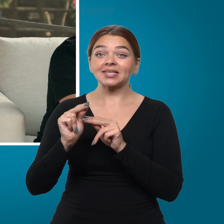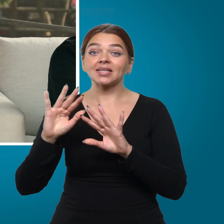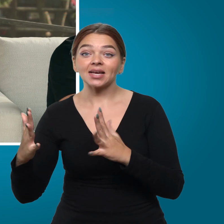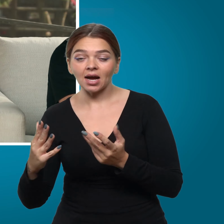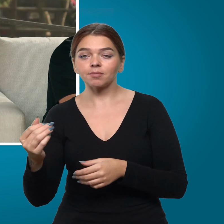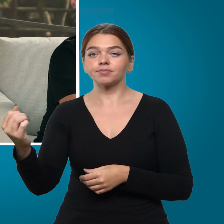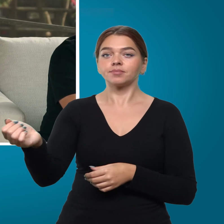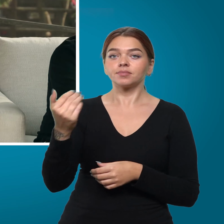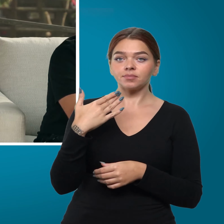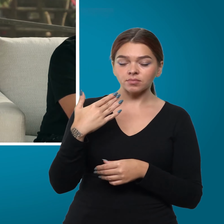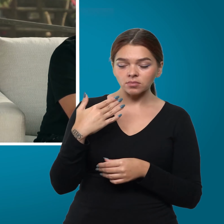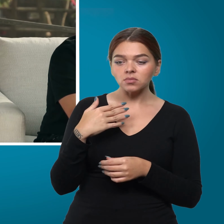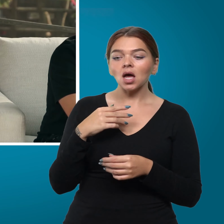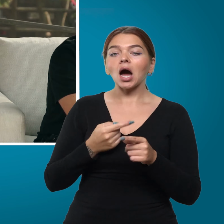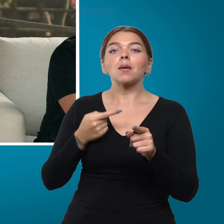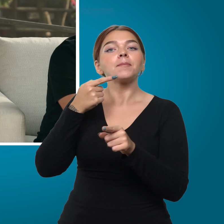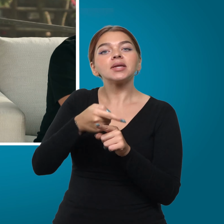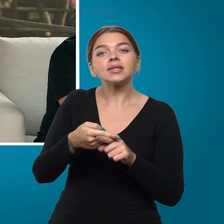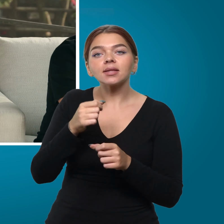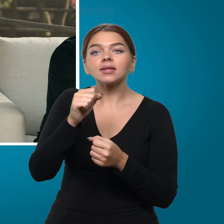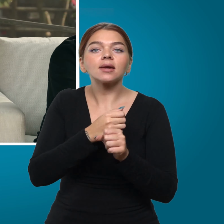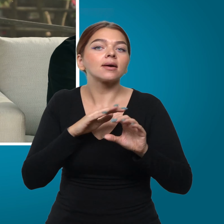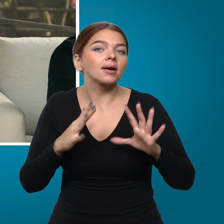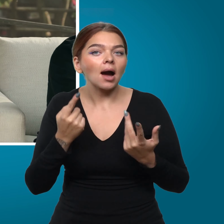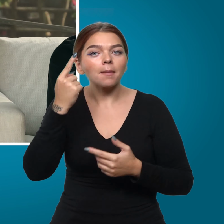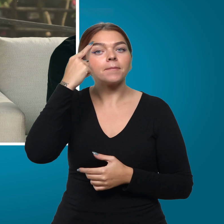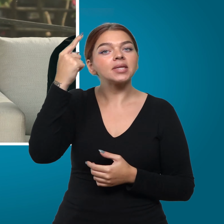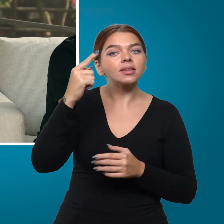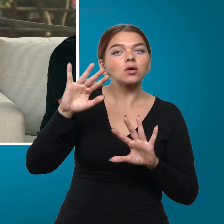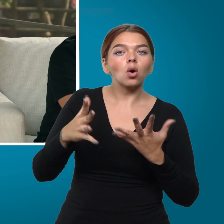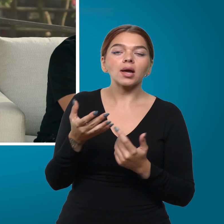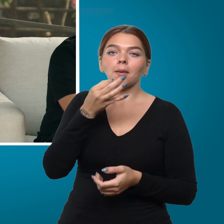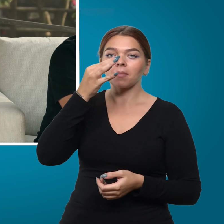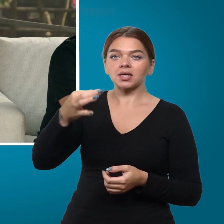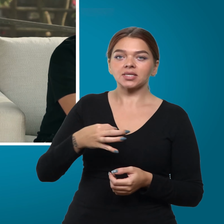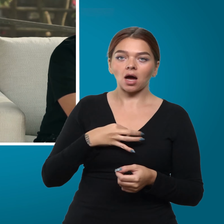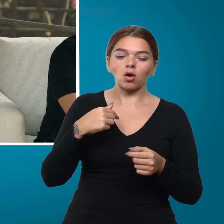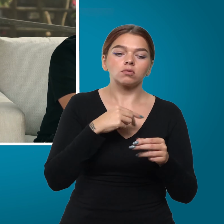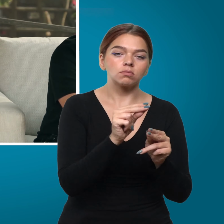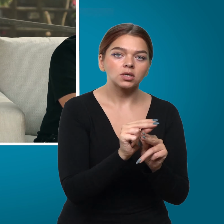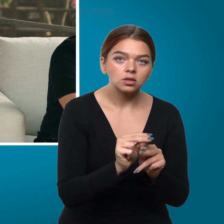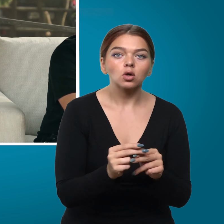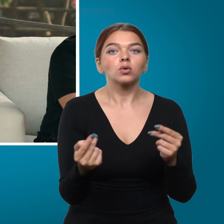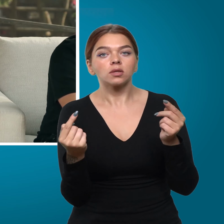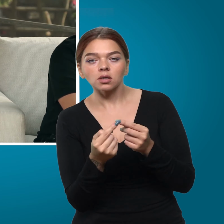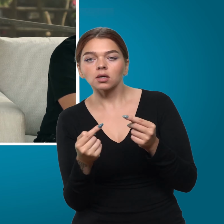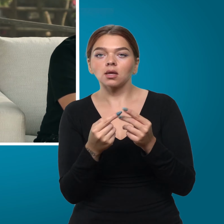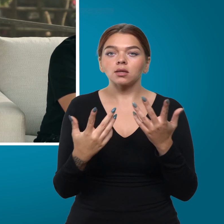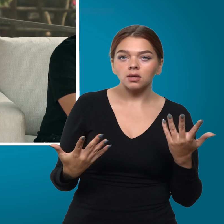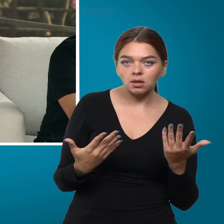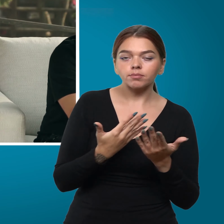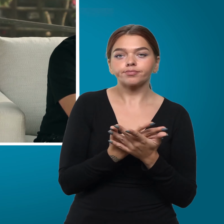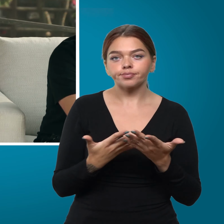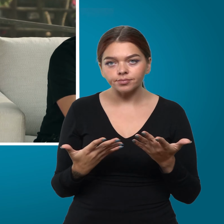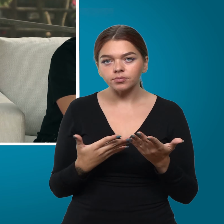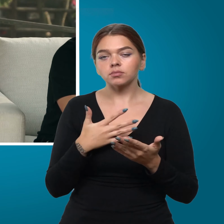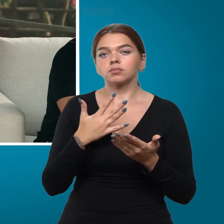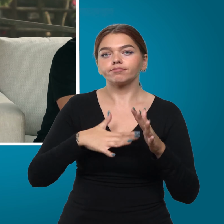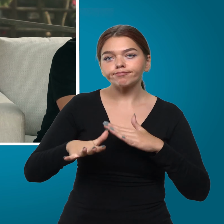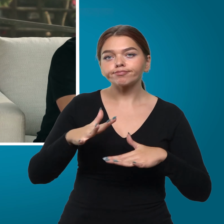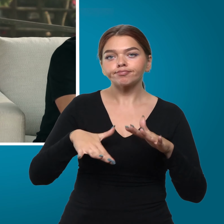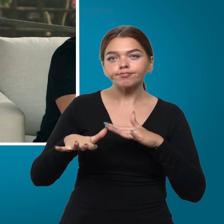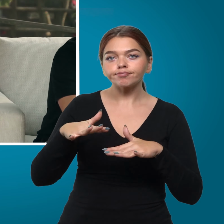atrodė. Tai, nežinau, tai va, redaktorės, no, darbas su redaktorė toksai labai tamprus buvo, jinai man atsiunčia, ką